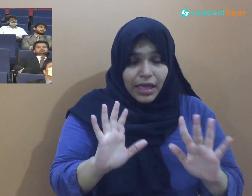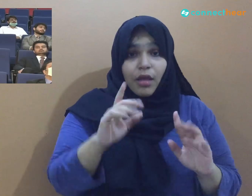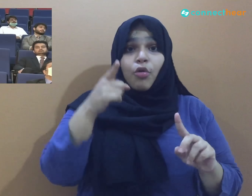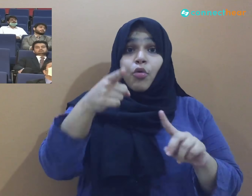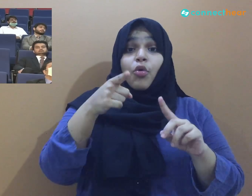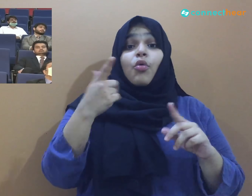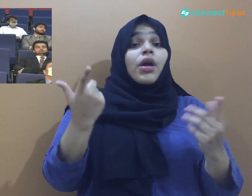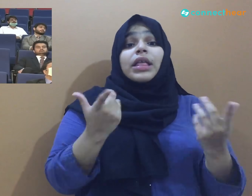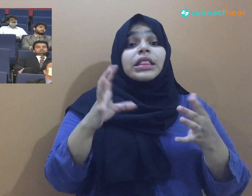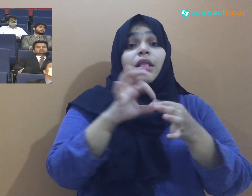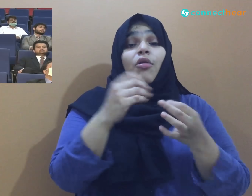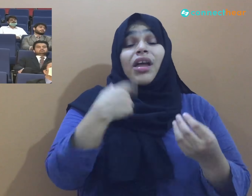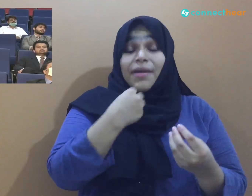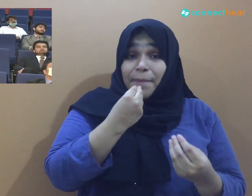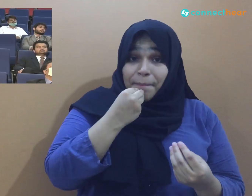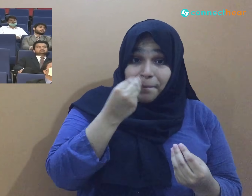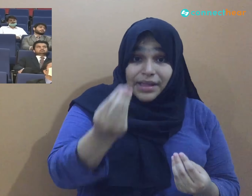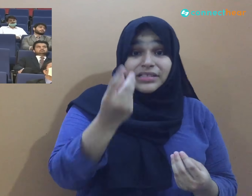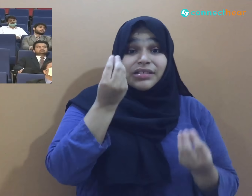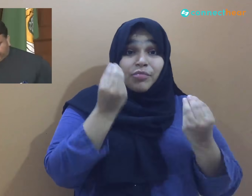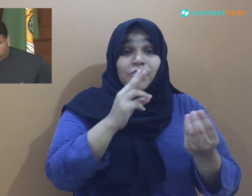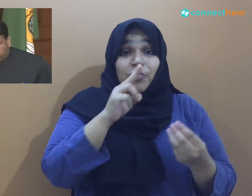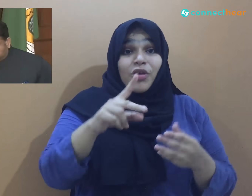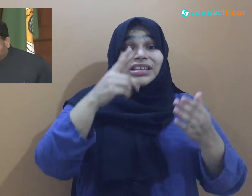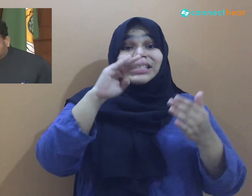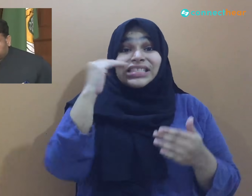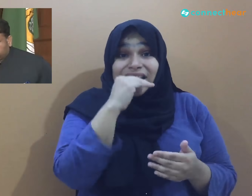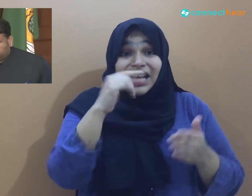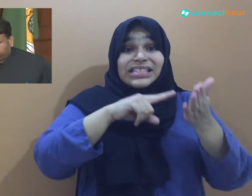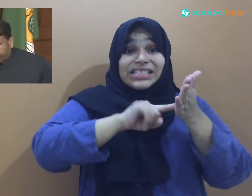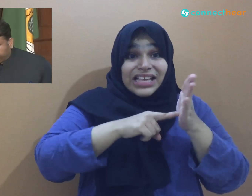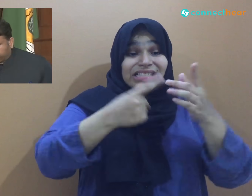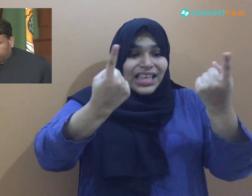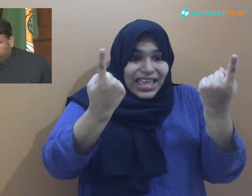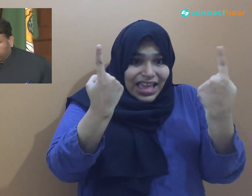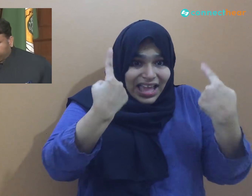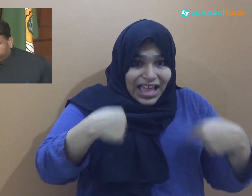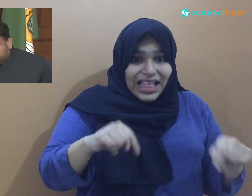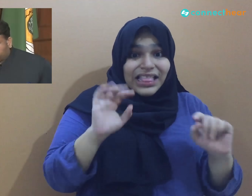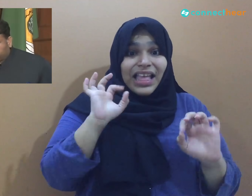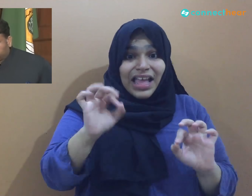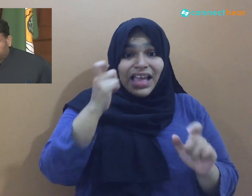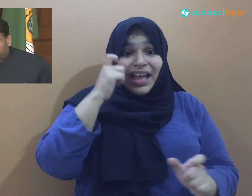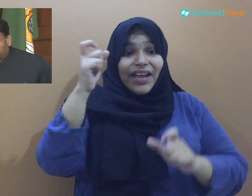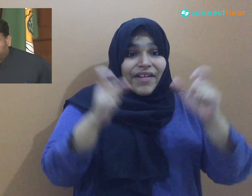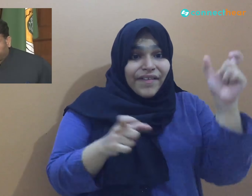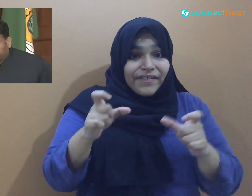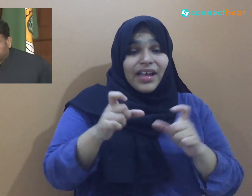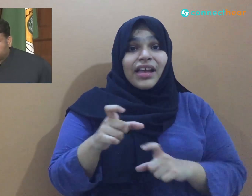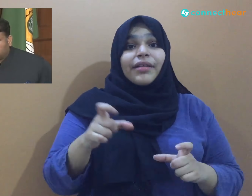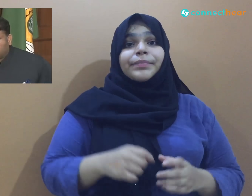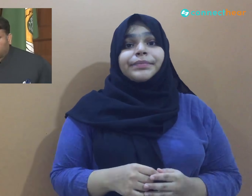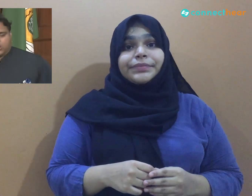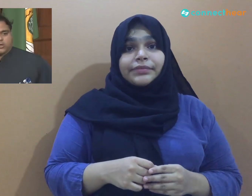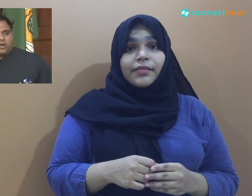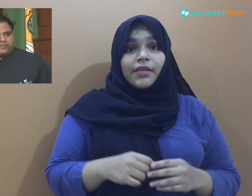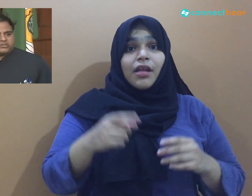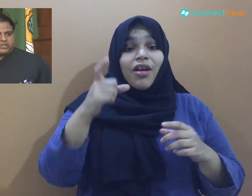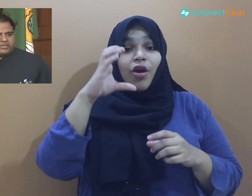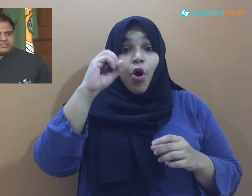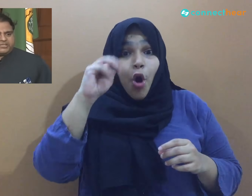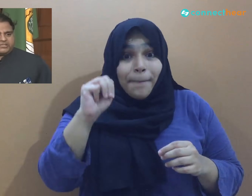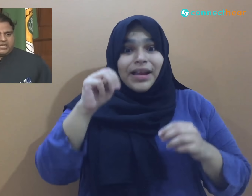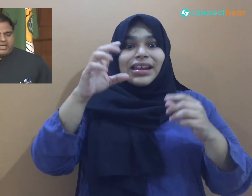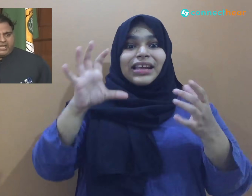اس میں سر ہماری آپ سے ریکویسٹ یہ ہے کہ سائنس اینڈ ٹیکنالوجی, منسٹری آف ہیلتھ, ڈیفنس پروڈکشن, ڈیفنس اور کامرس